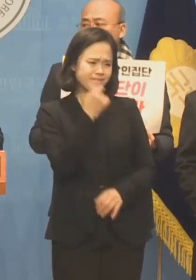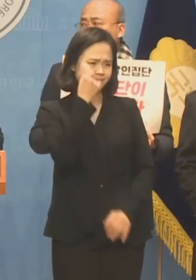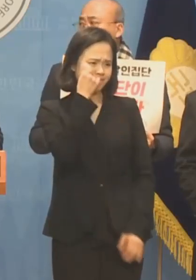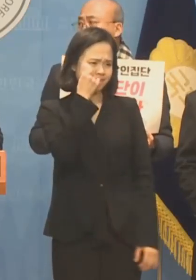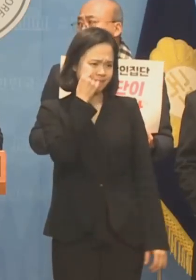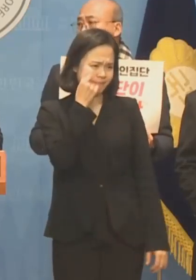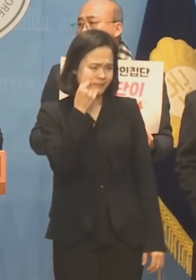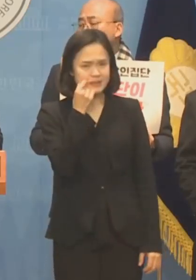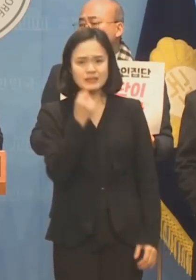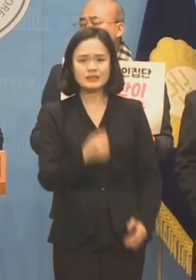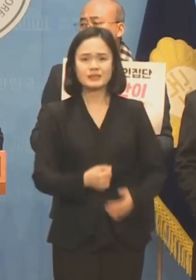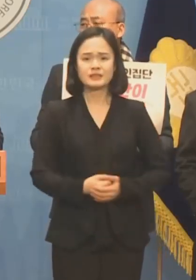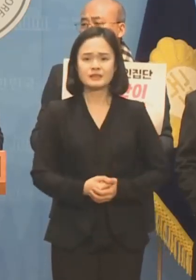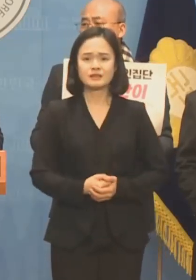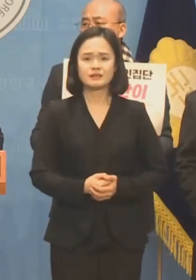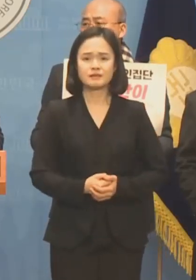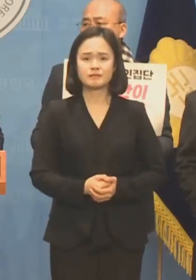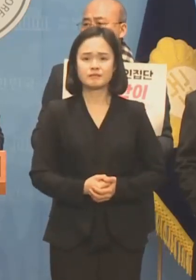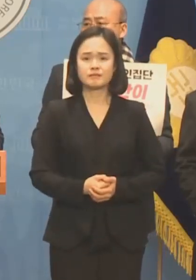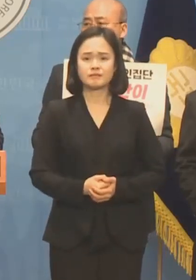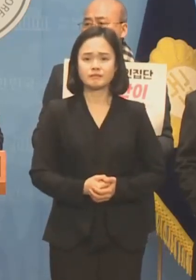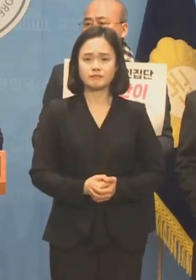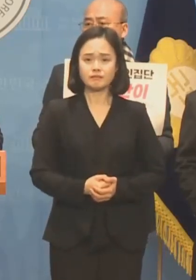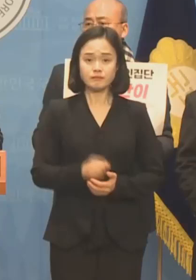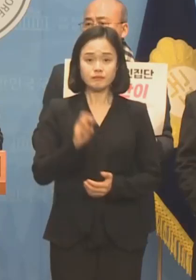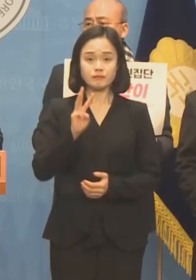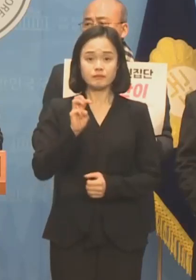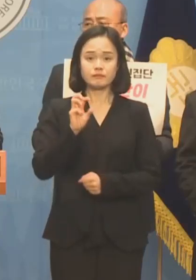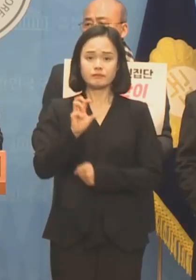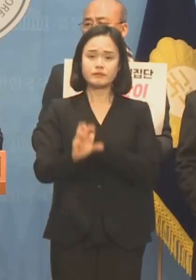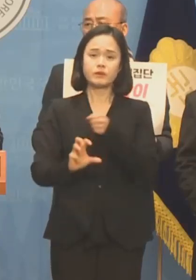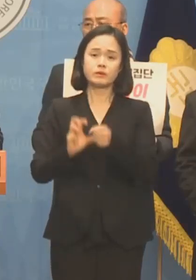참담한 상황에서 35년 전 가슴에